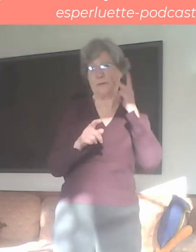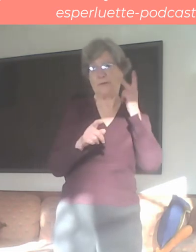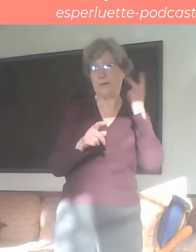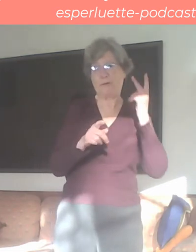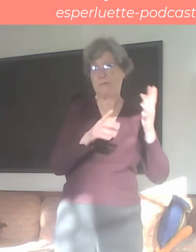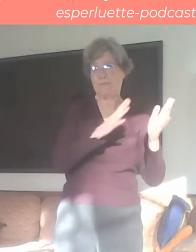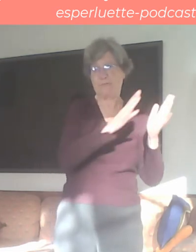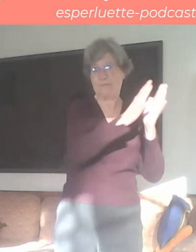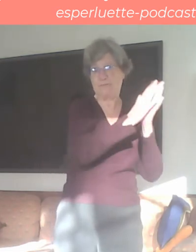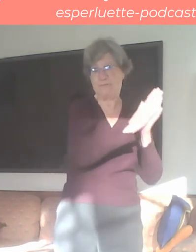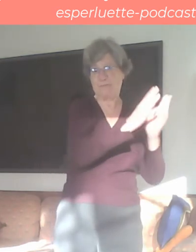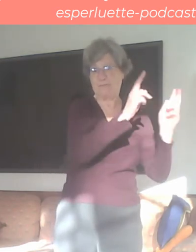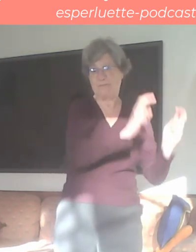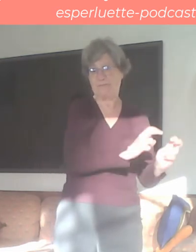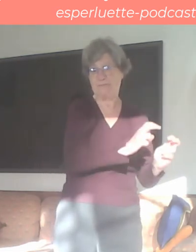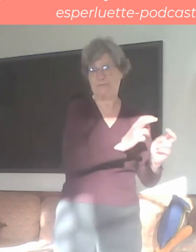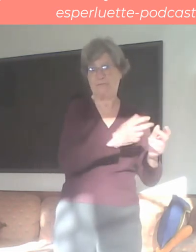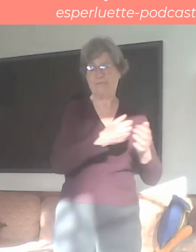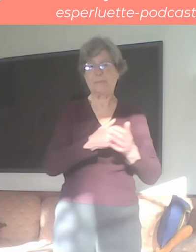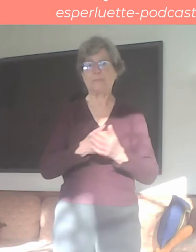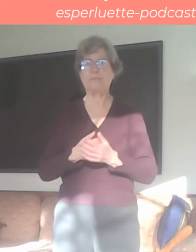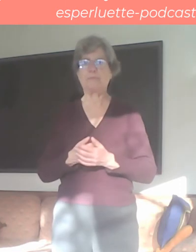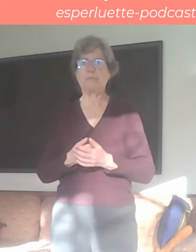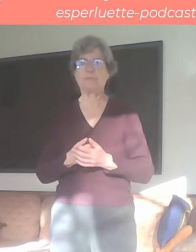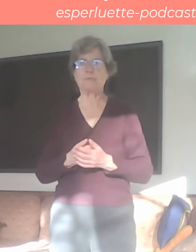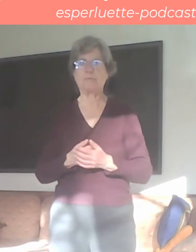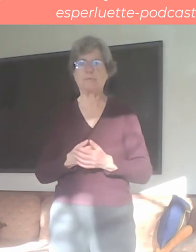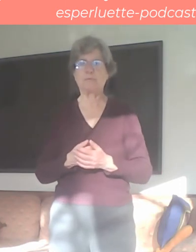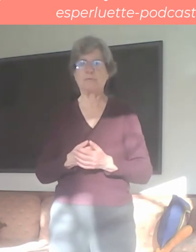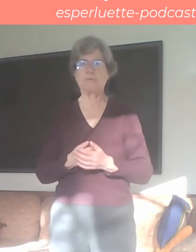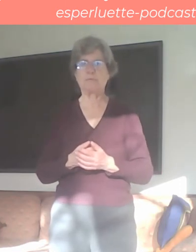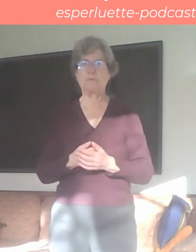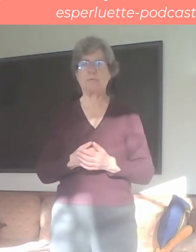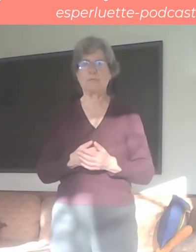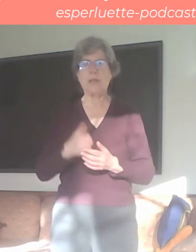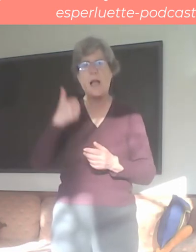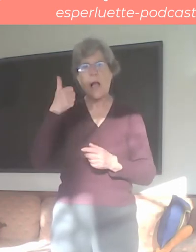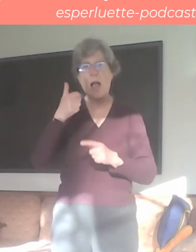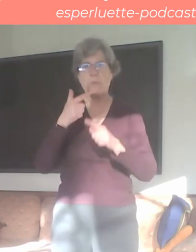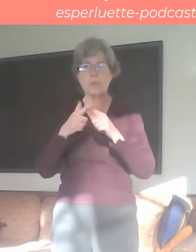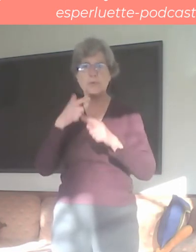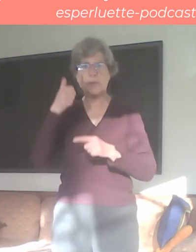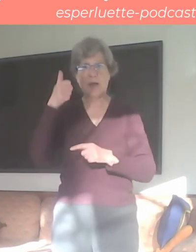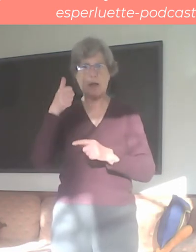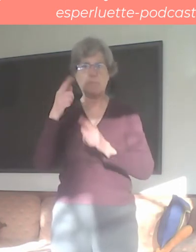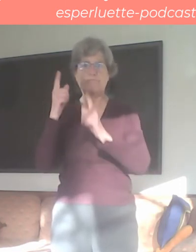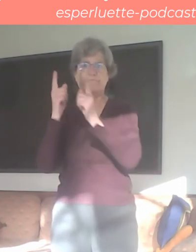avec des sourds. Enfin bon, je suis souvent avec des sourds. Et je me suis dit, mais qu'est-ce qu'elle fait, celle-là, signer toute seule? En fait, elle